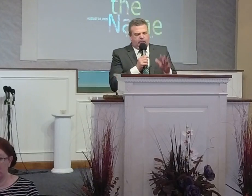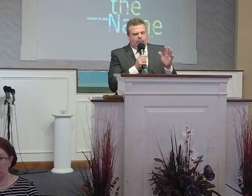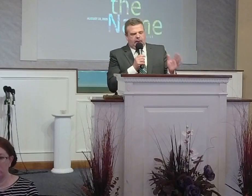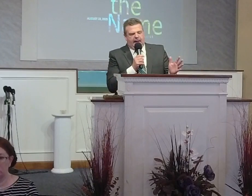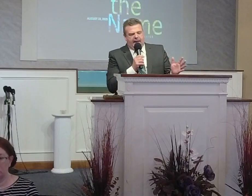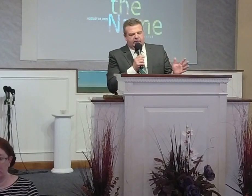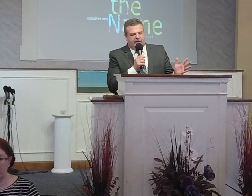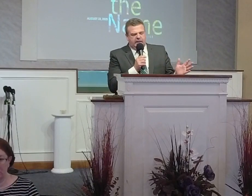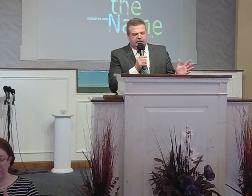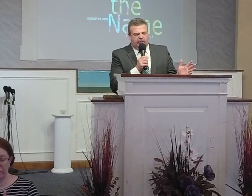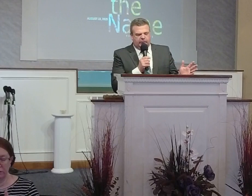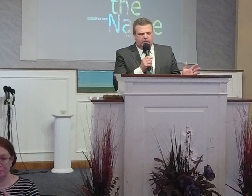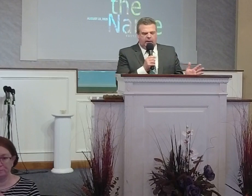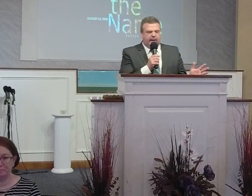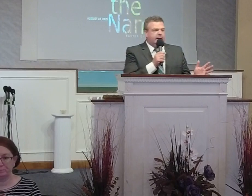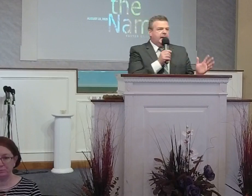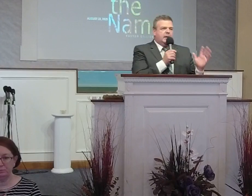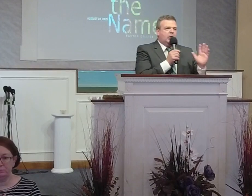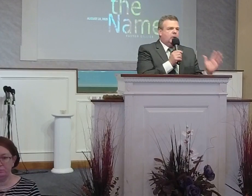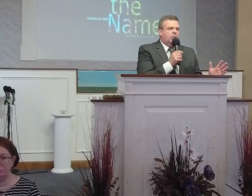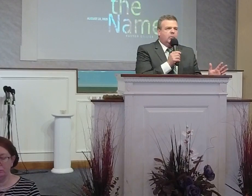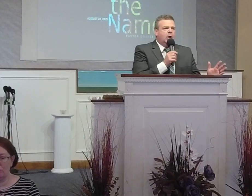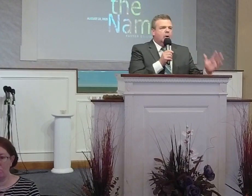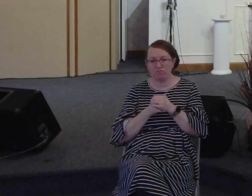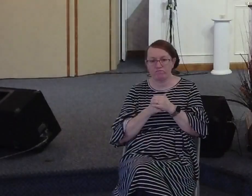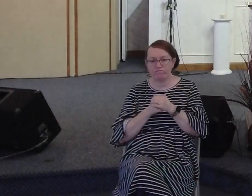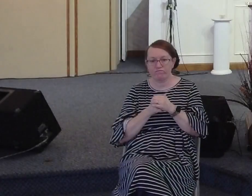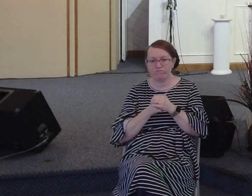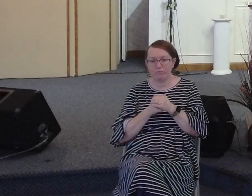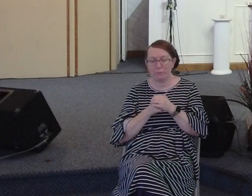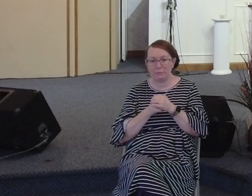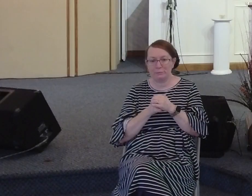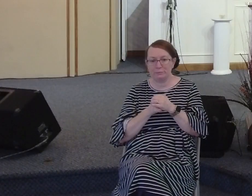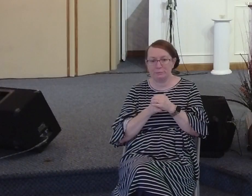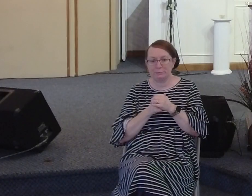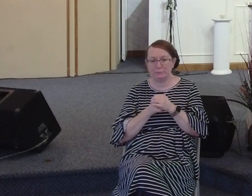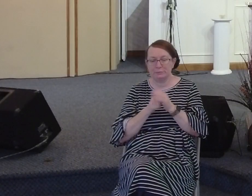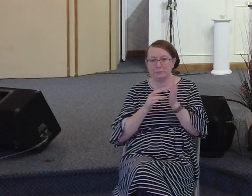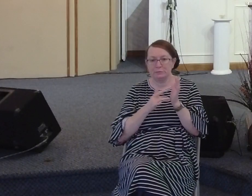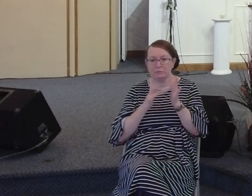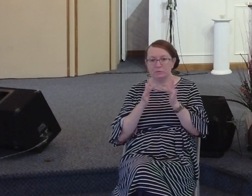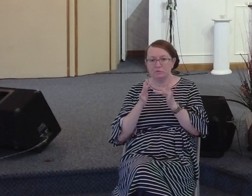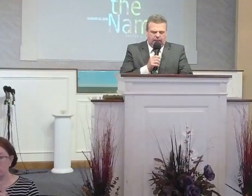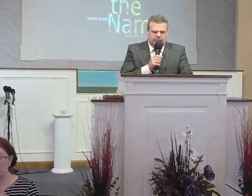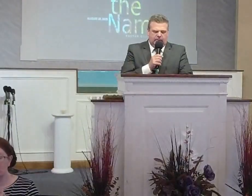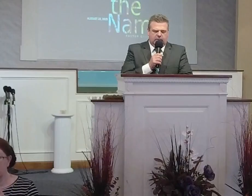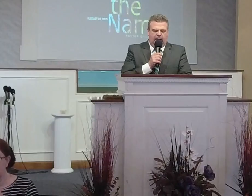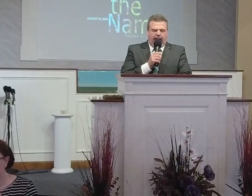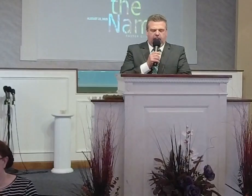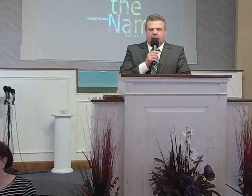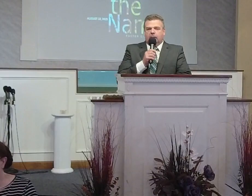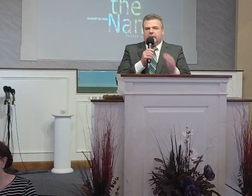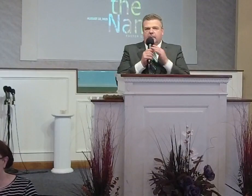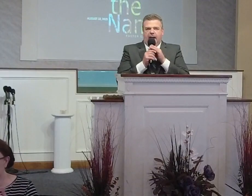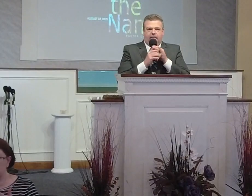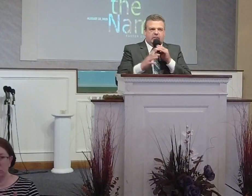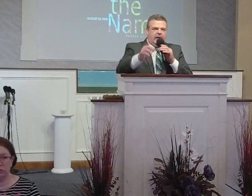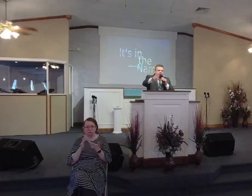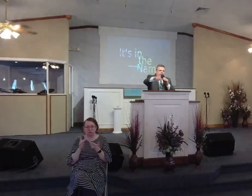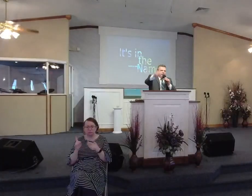y cotidiana. Y la mayoría ni siquiera se dio cuenta que existía o tenía idea de quién él